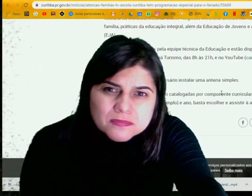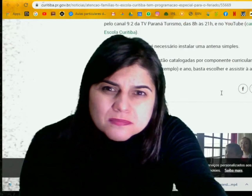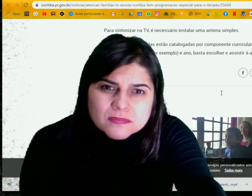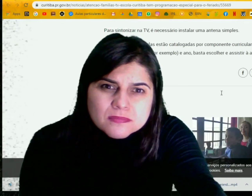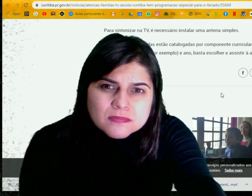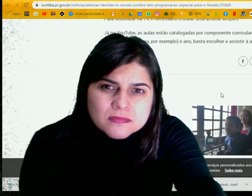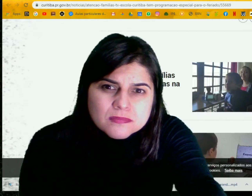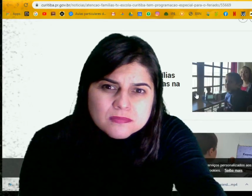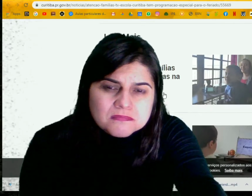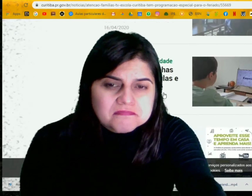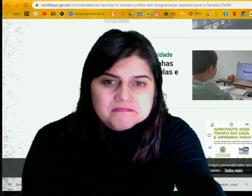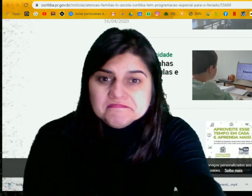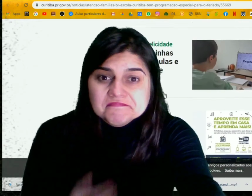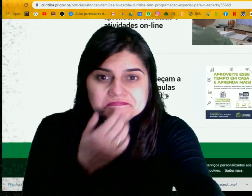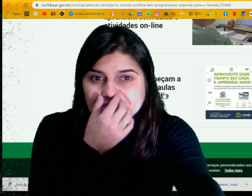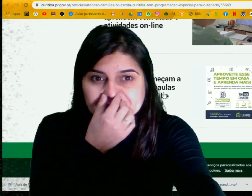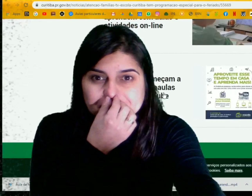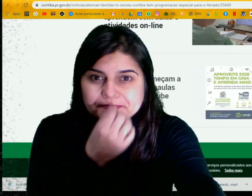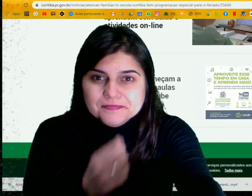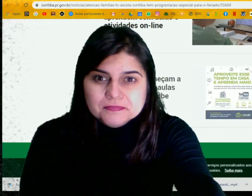Realmente não tem. Eu procurei,